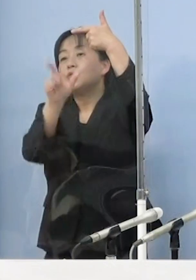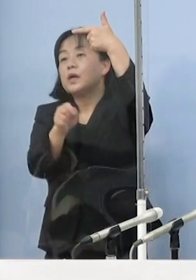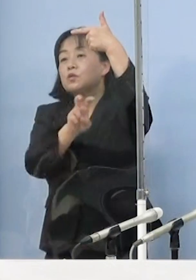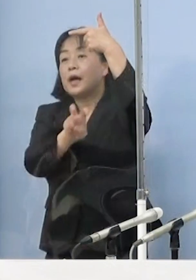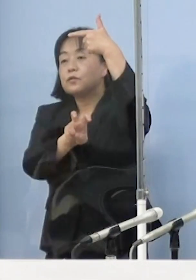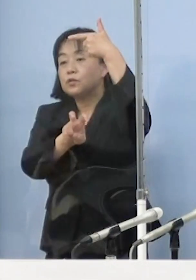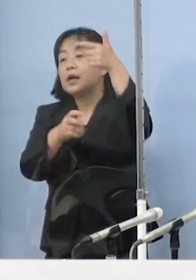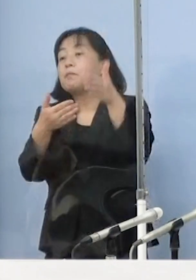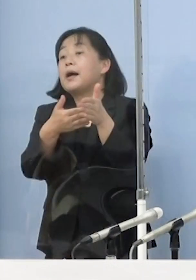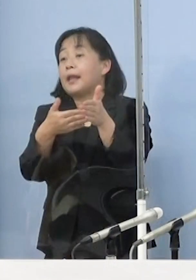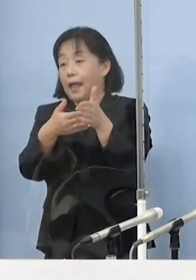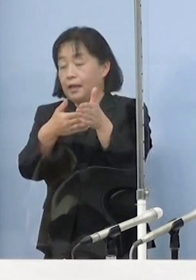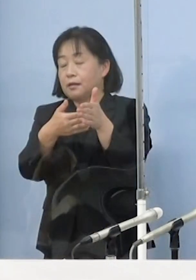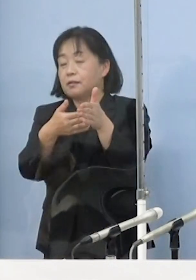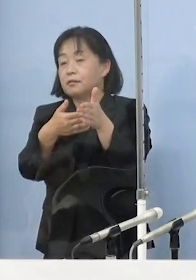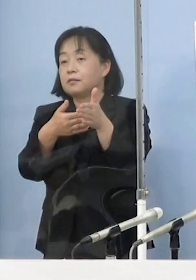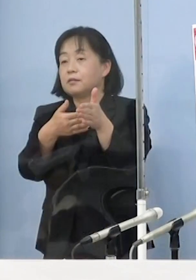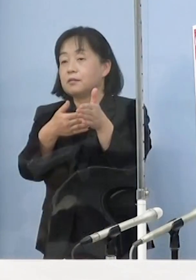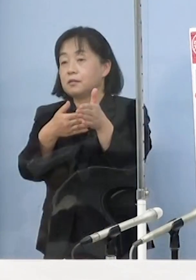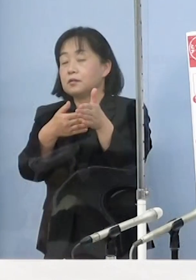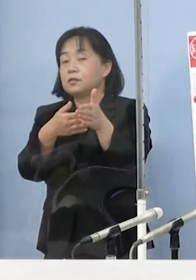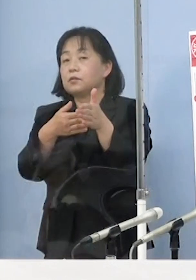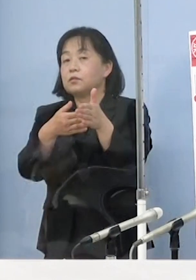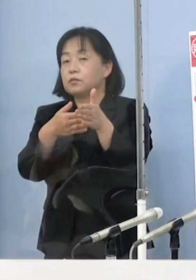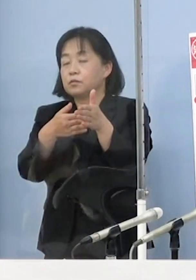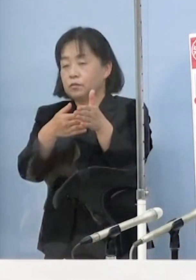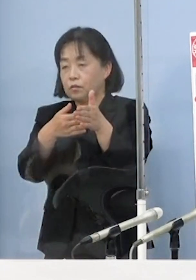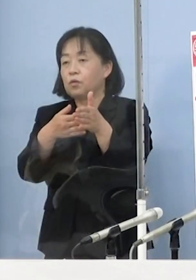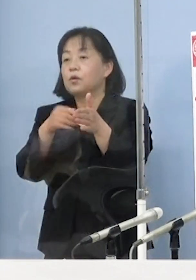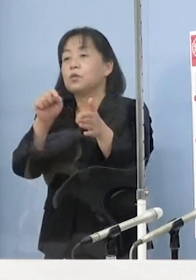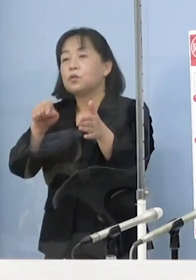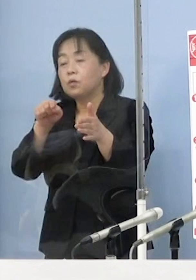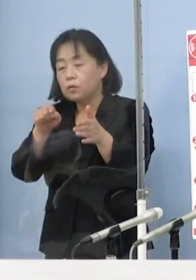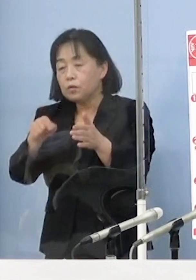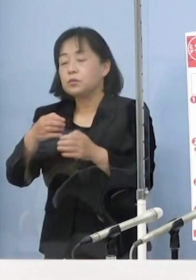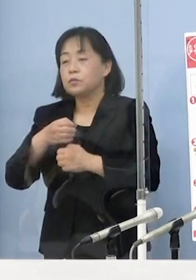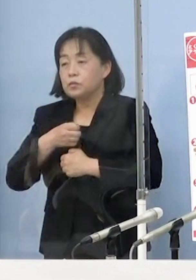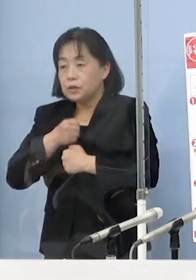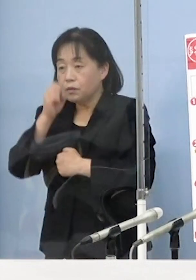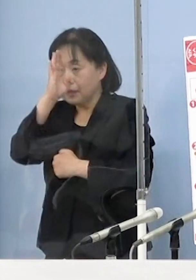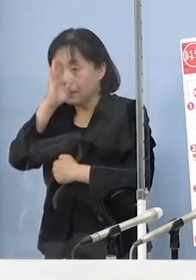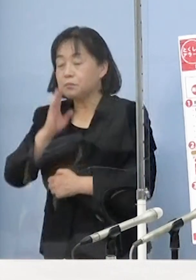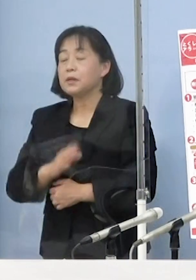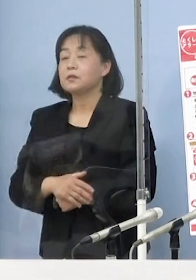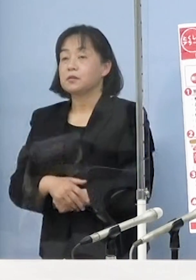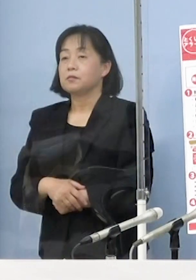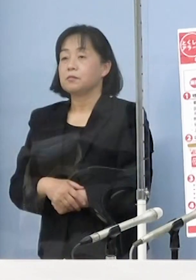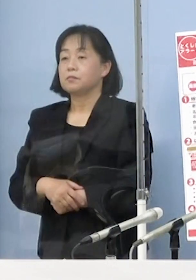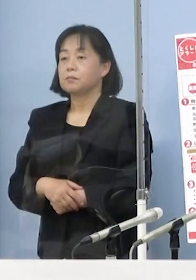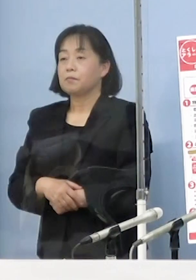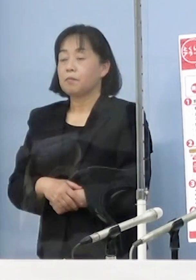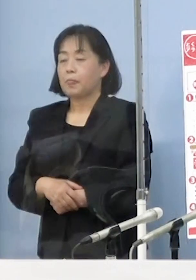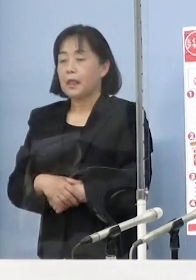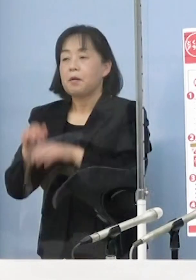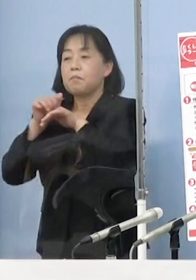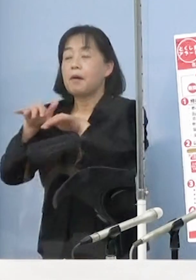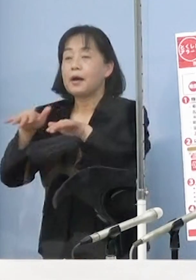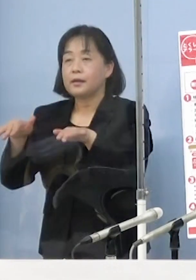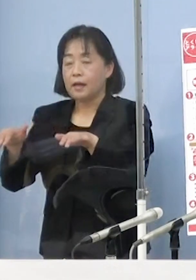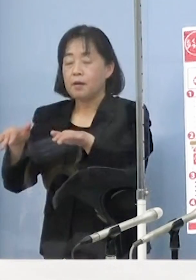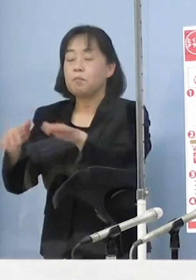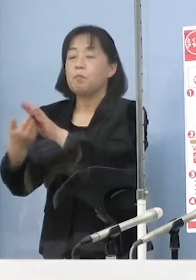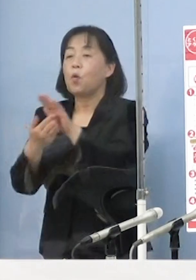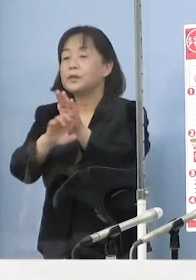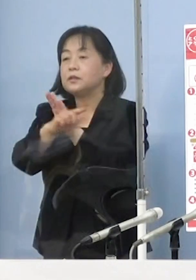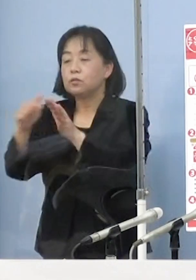までとなっていますので、この点については注意をお願いをしたいと思います。またまん延防止等重